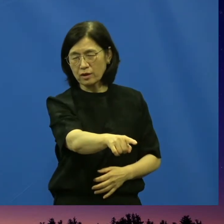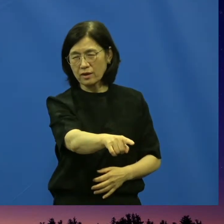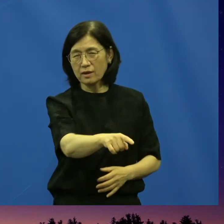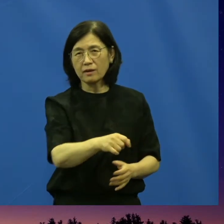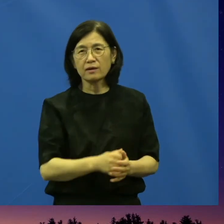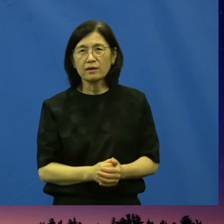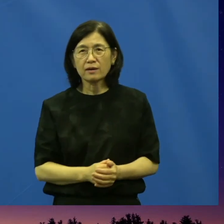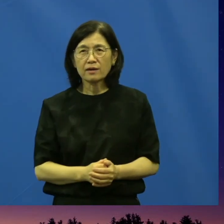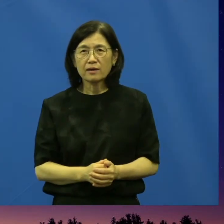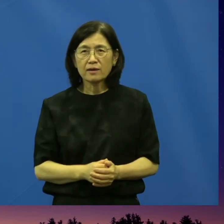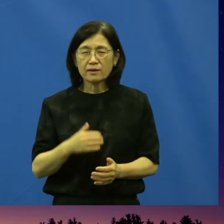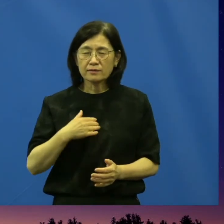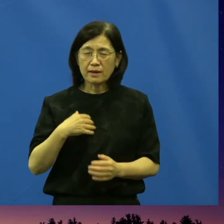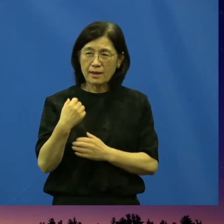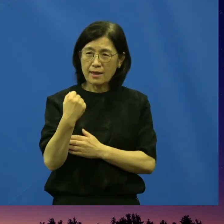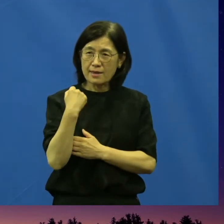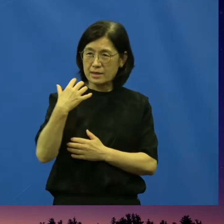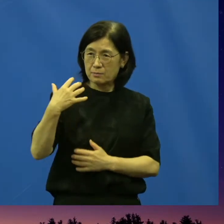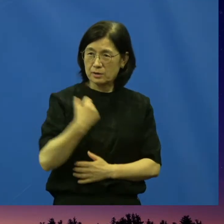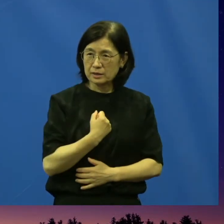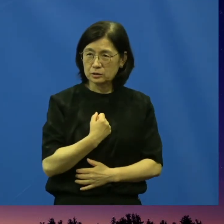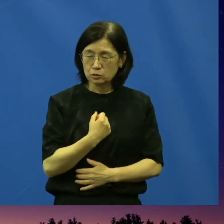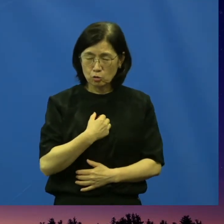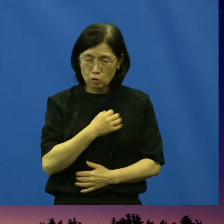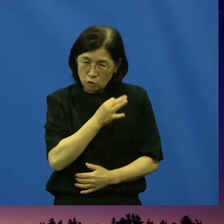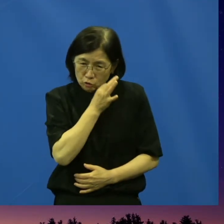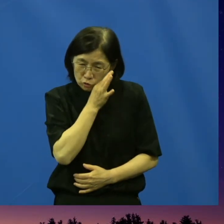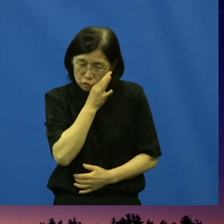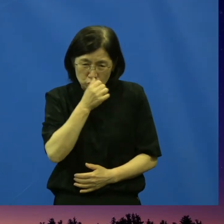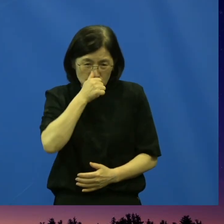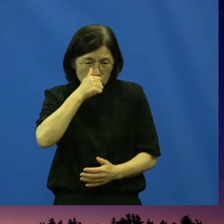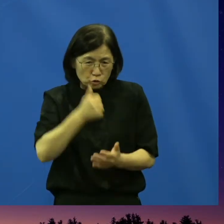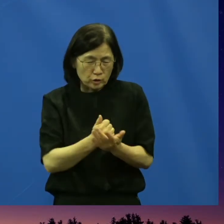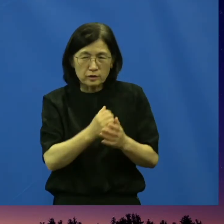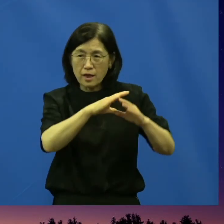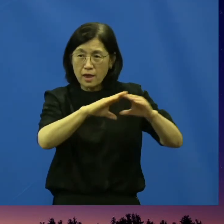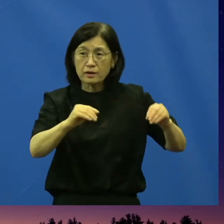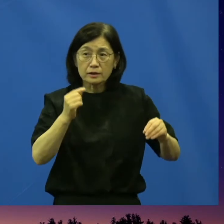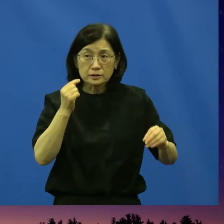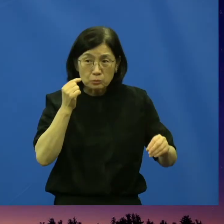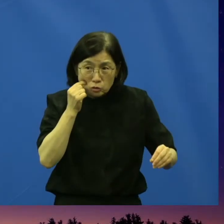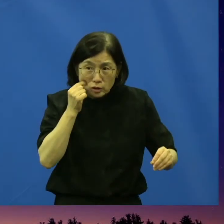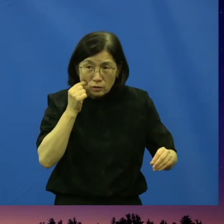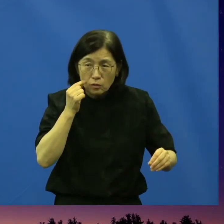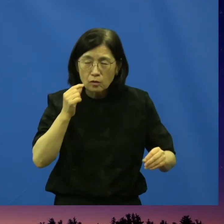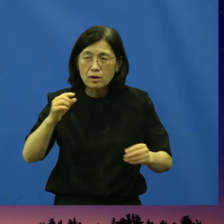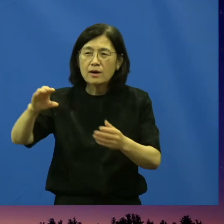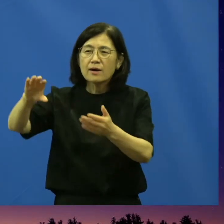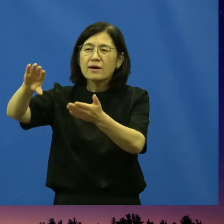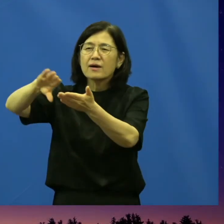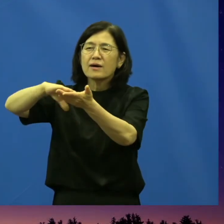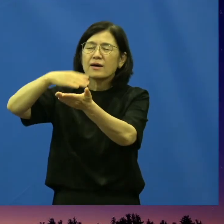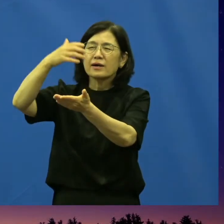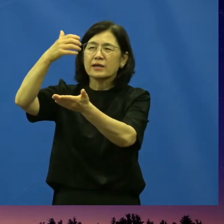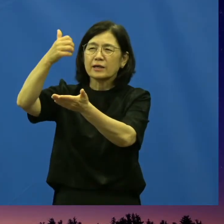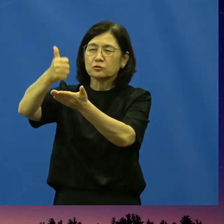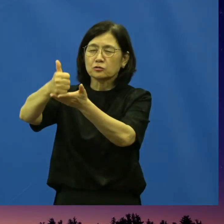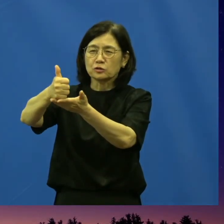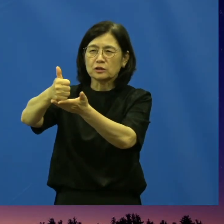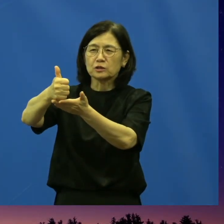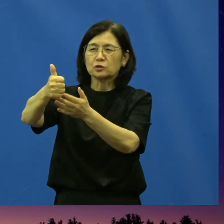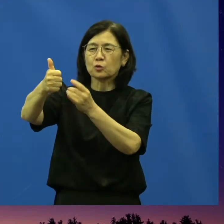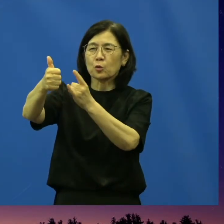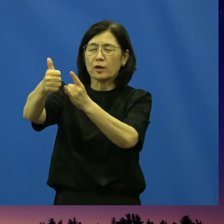내 수치와 죄책감을 해결하려고 하지 않고 의로우신 그리스도에게로 피해야 하는 거죠. 그래서